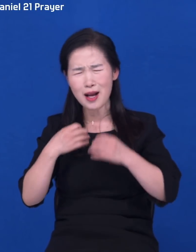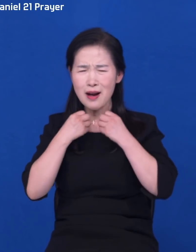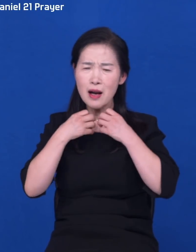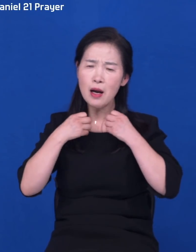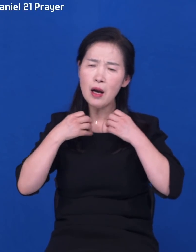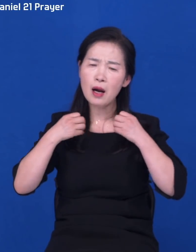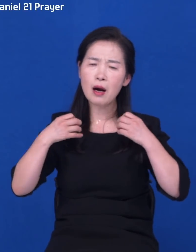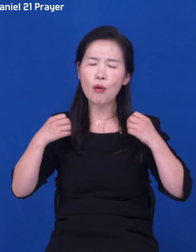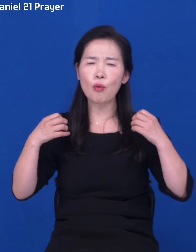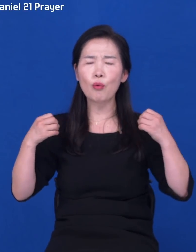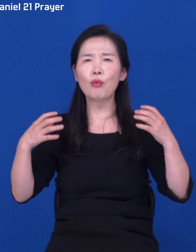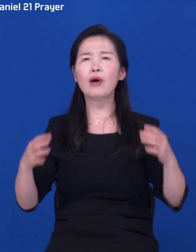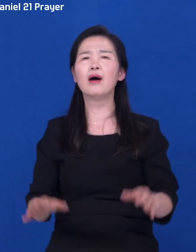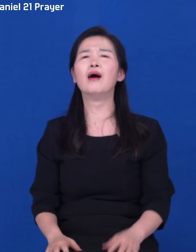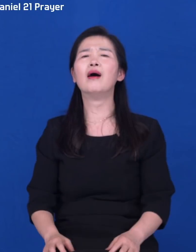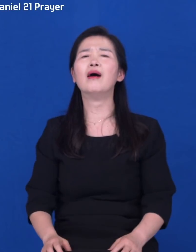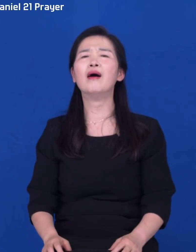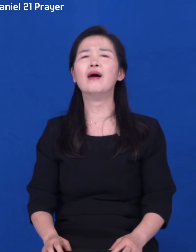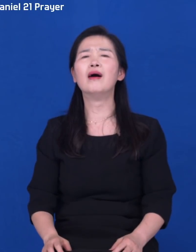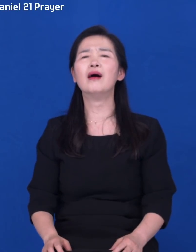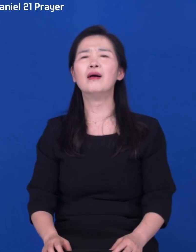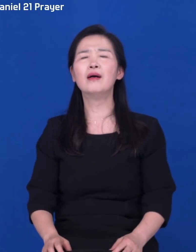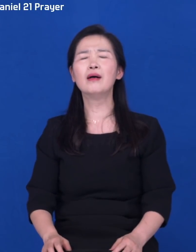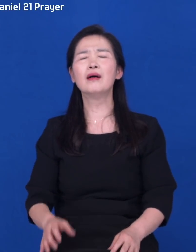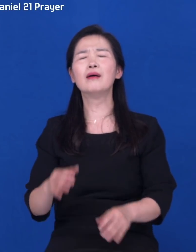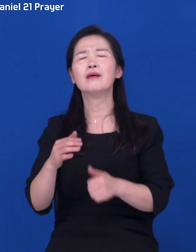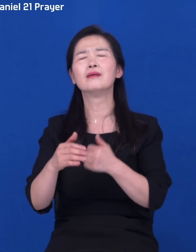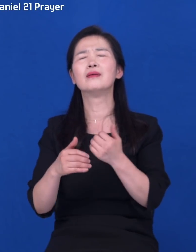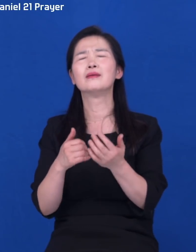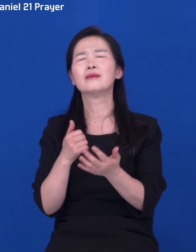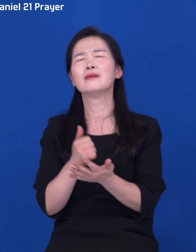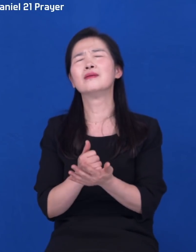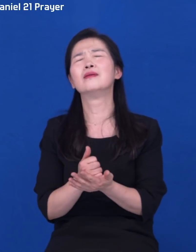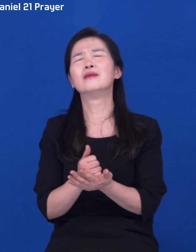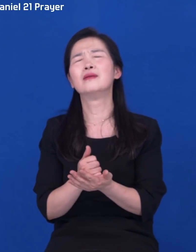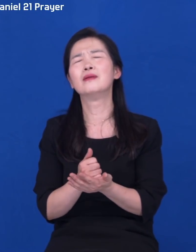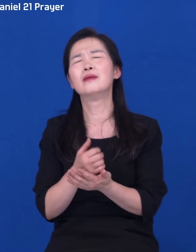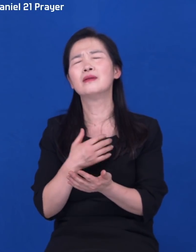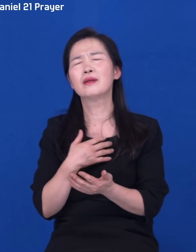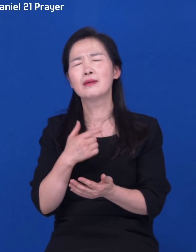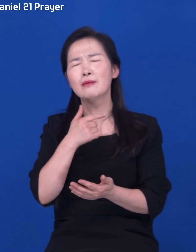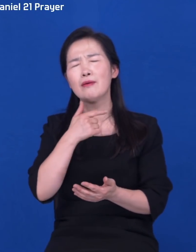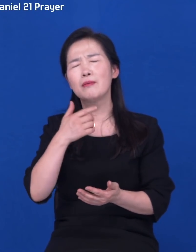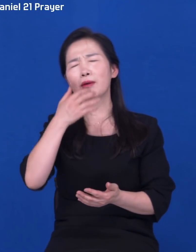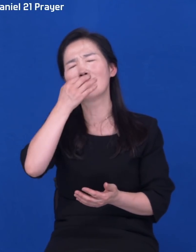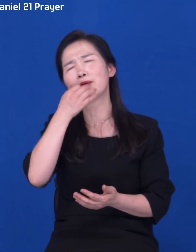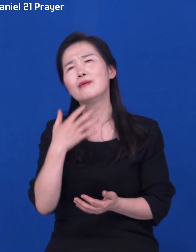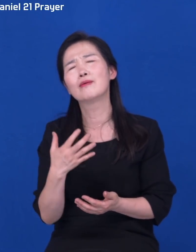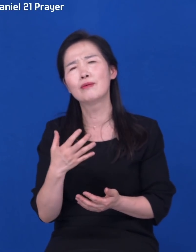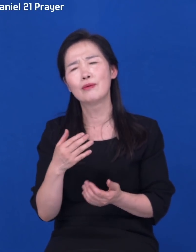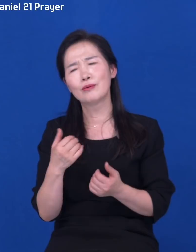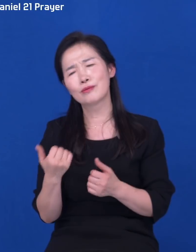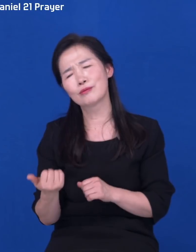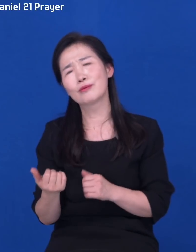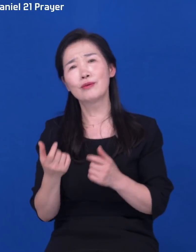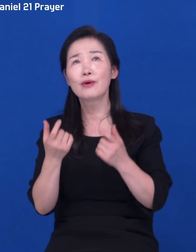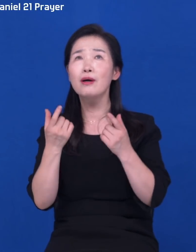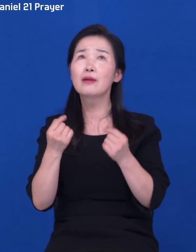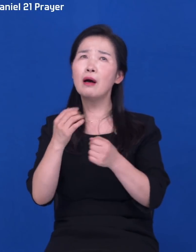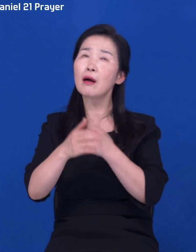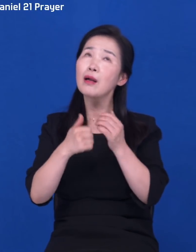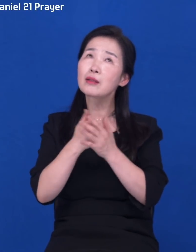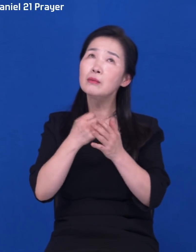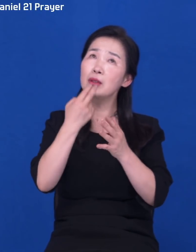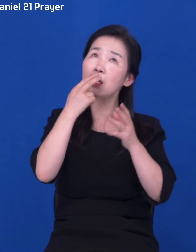때 저도 모르게 하나님을 찾았어요. 하나님 나 너무 힘들고 죽겠어요. 살아 계세요? 난